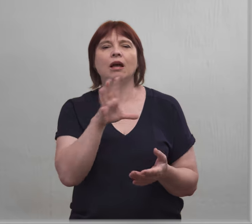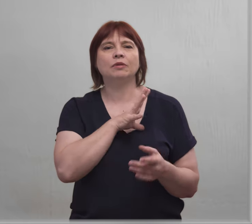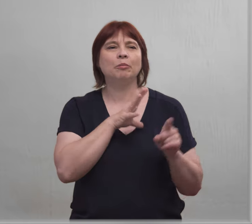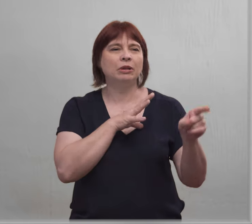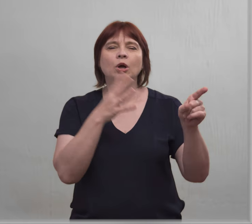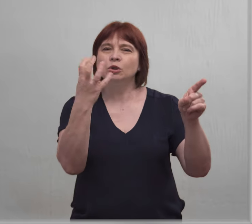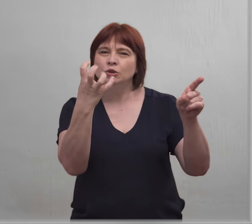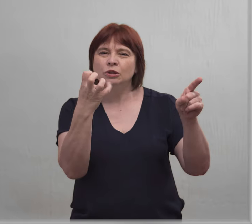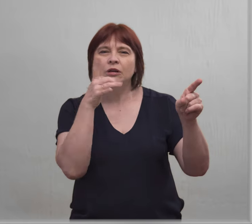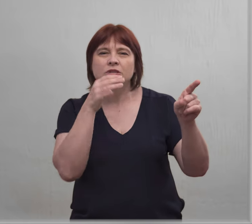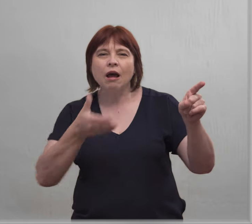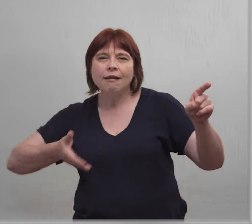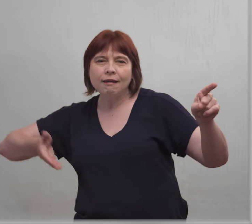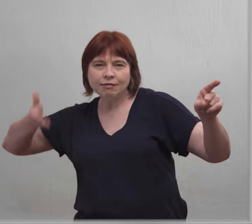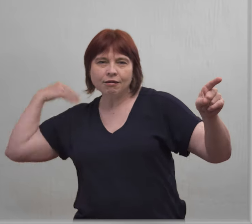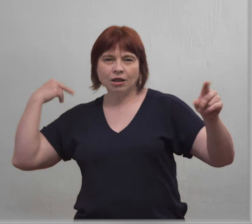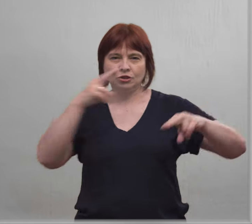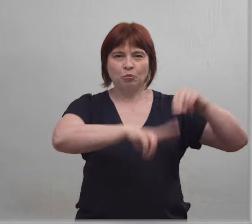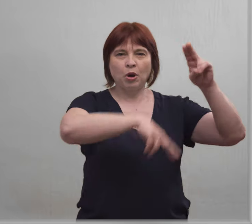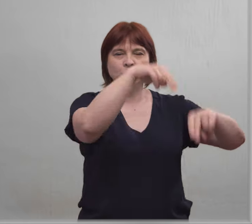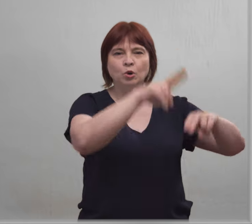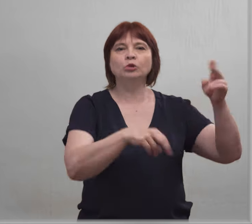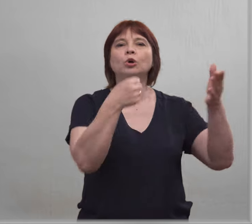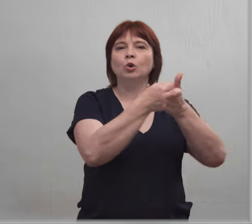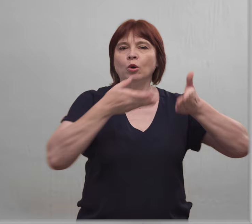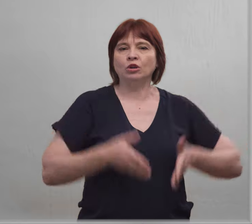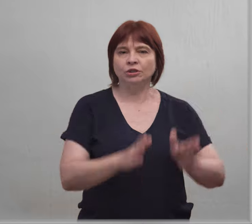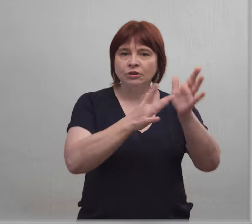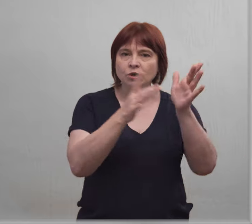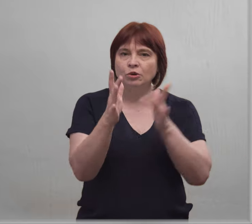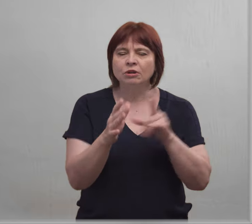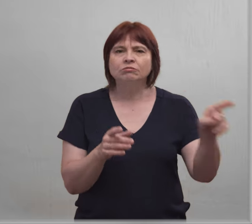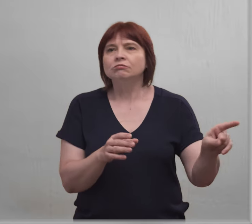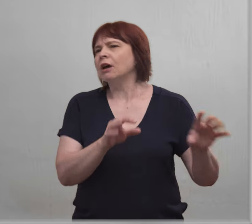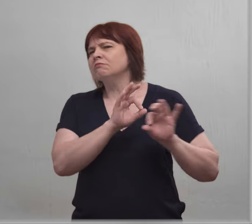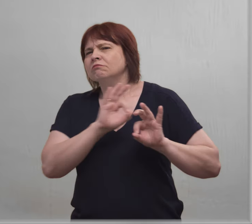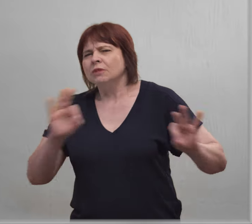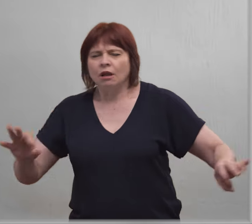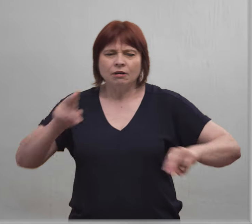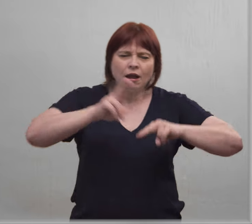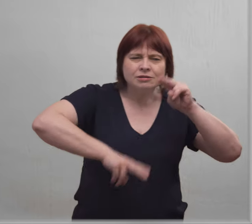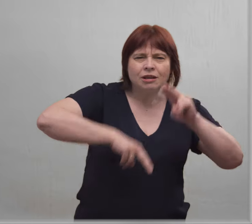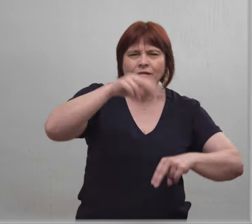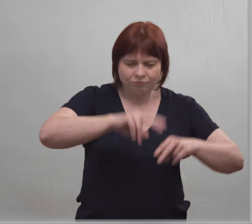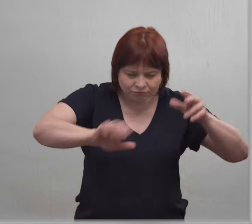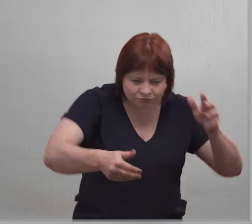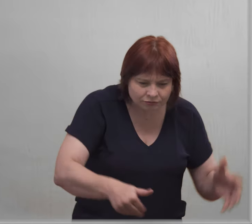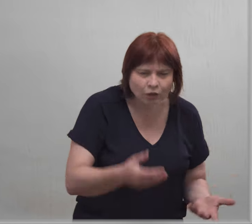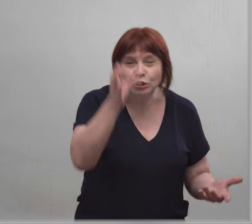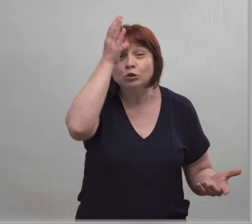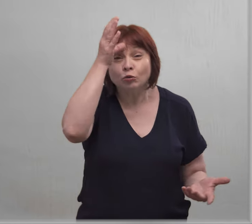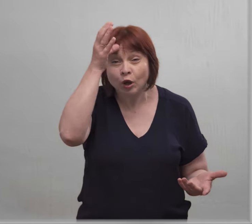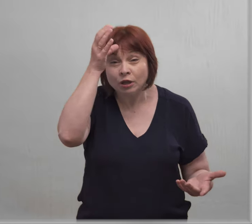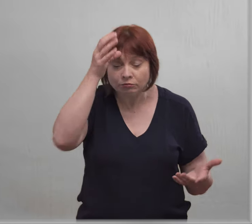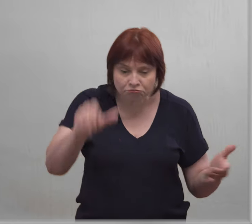400 лет до Рождества Христова. Я был там несколько раз. Потрясающие раскопки. Ты ходишь по этому городу, и тебе говорят, здесь